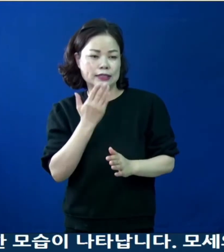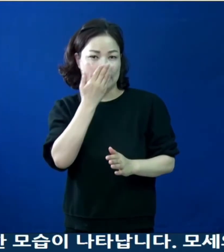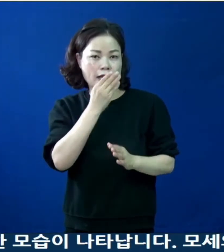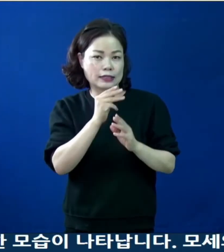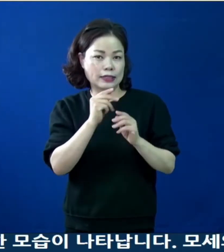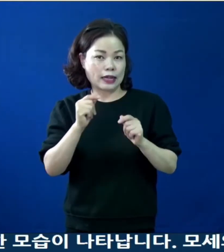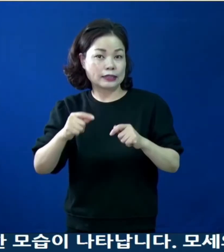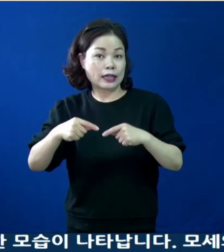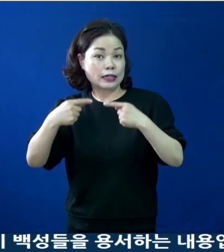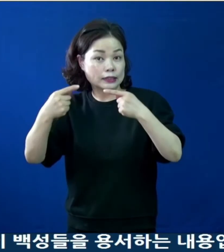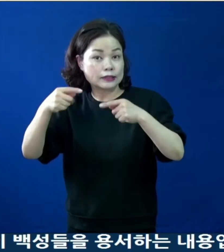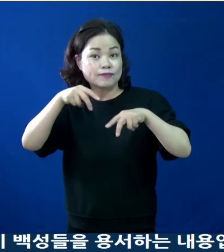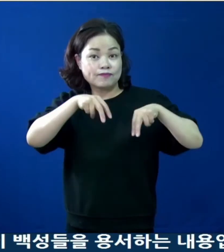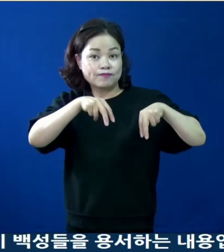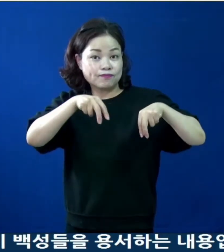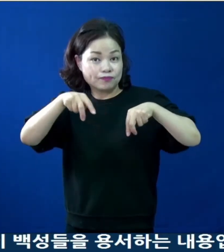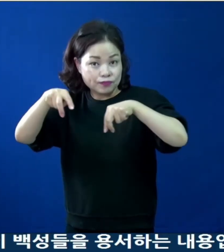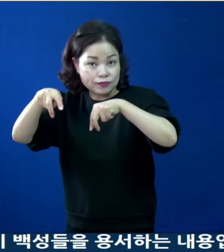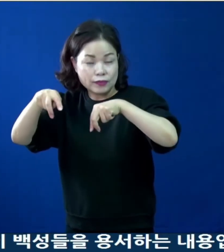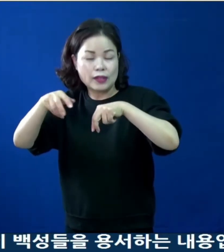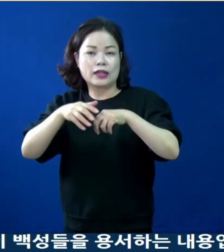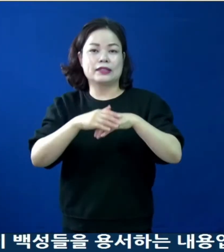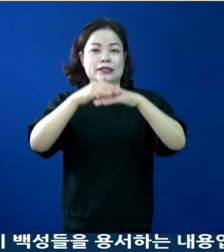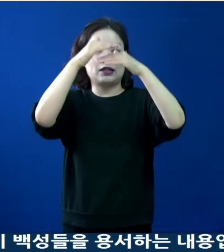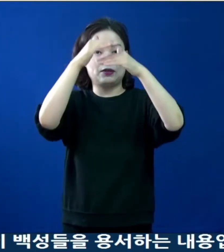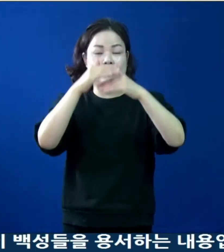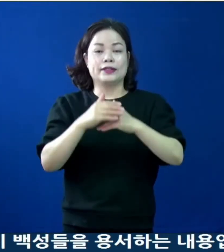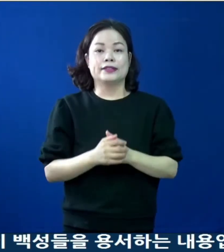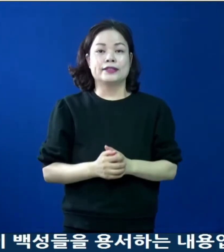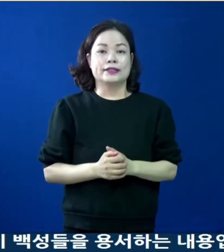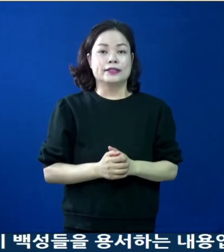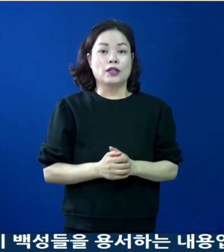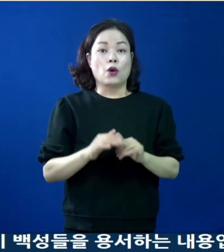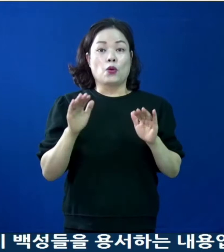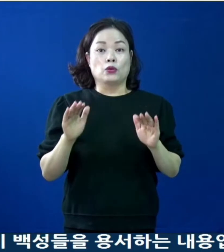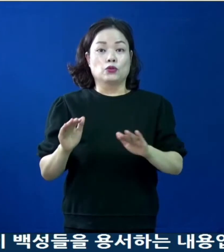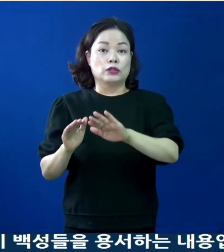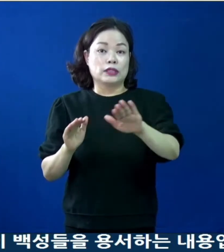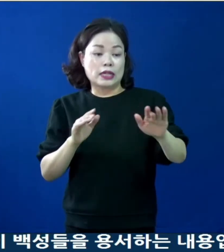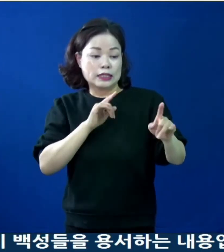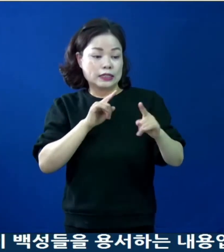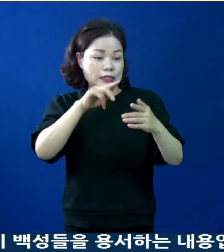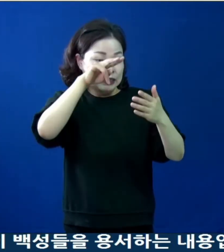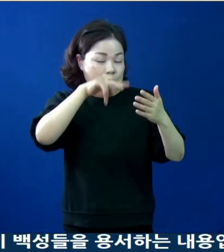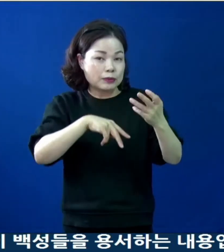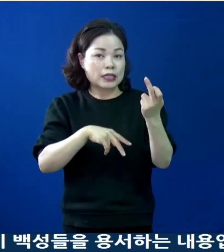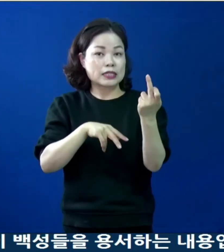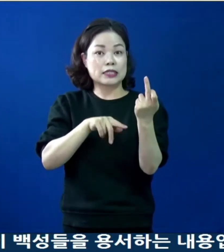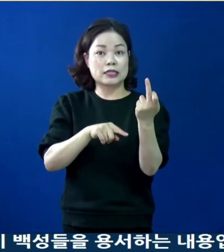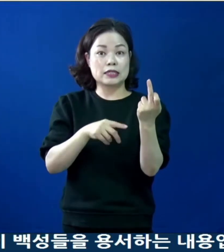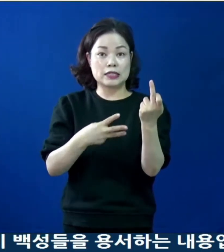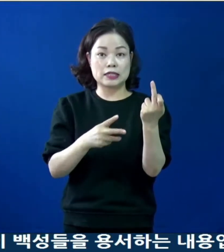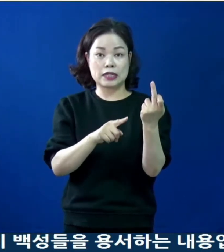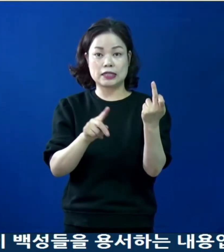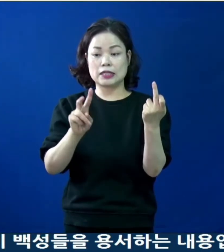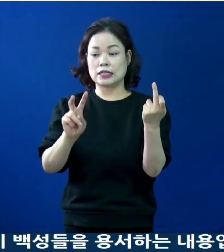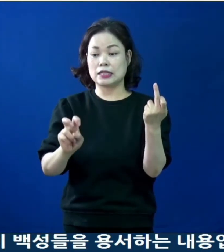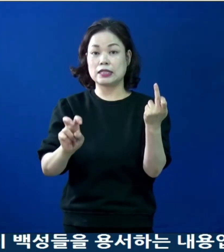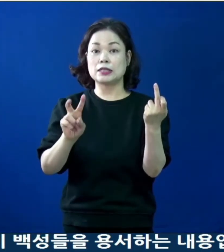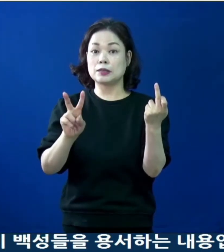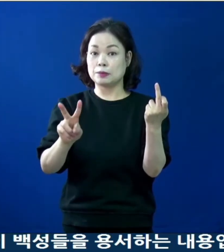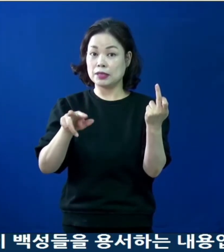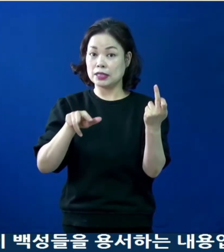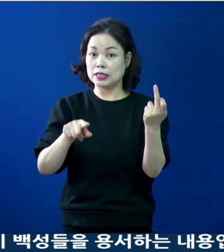땅으로 걸어가는 이야기들을 떠올리는 내용들입니다. 그리고 오늘 우리가 읽은 이 말씀 12절로 22절의